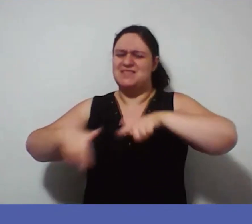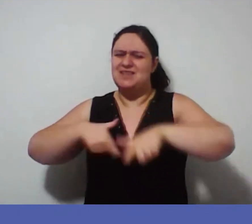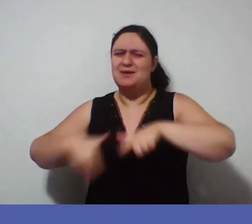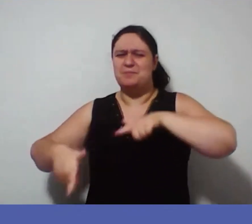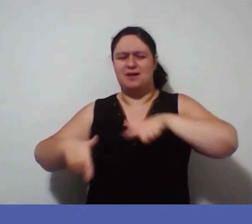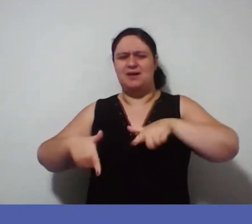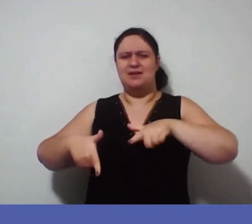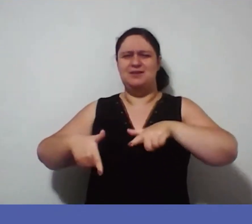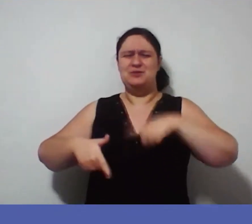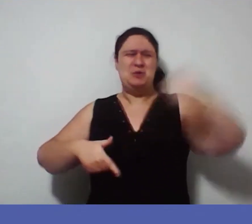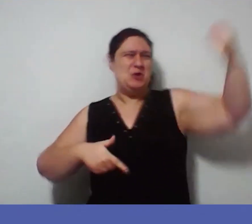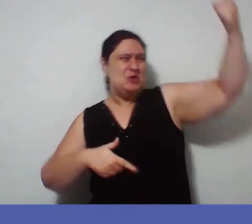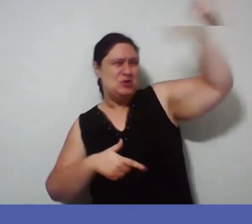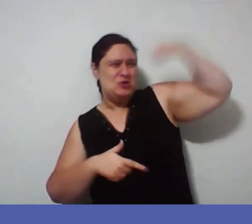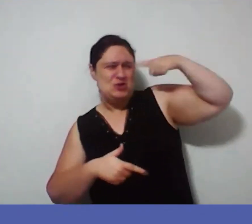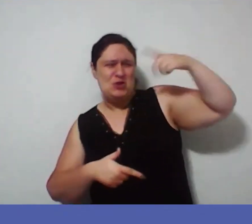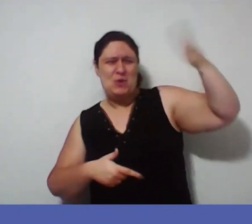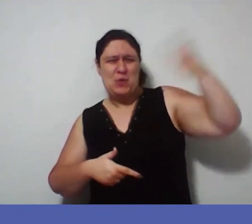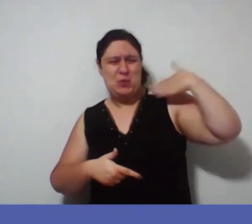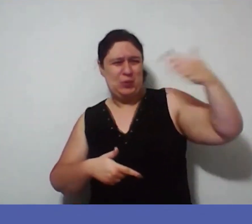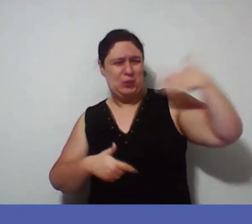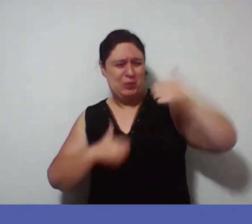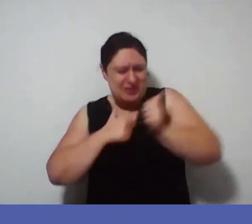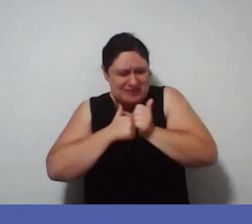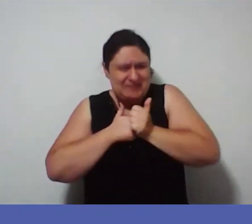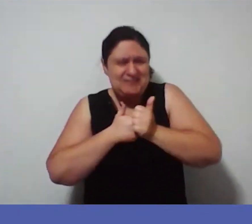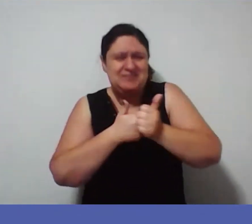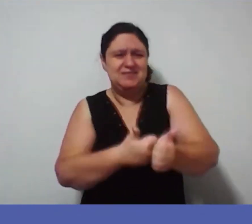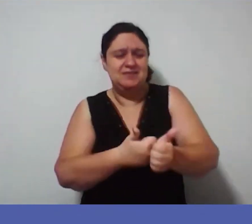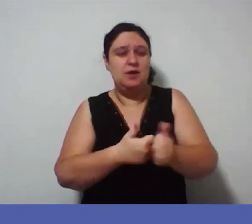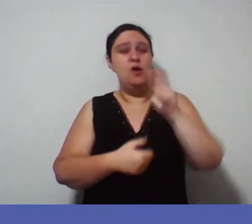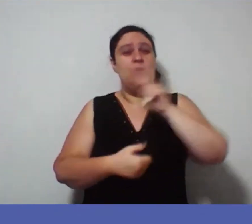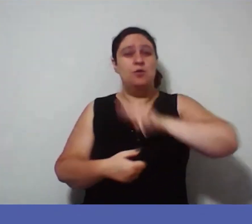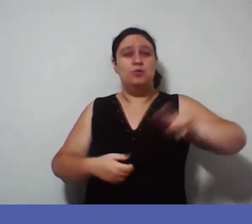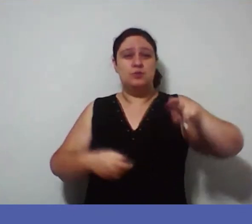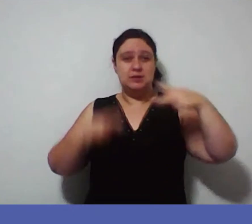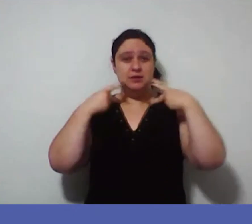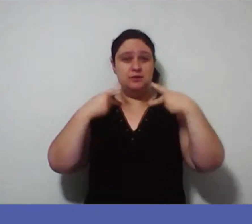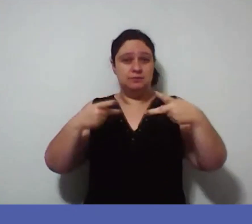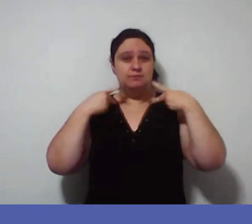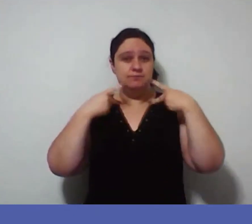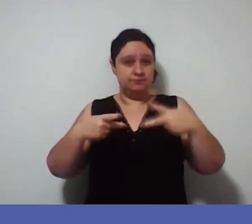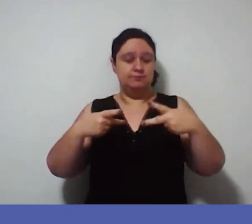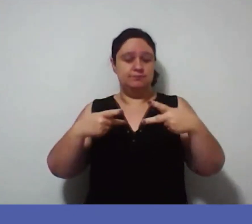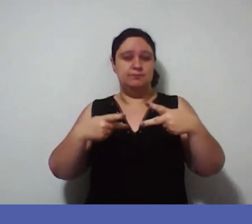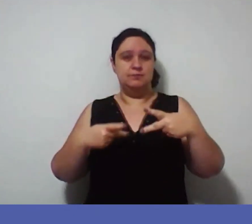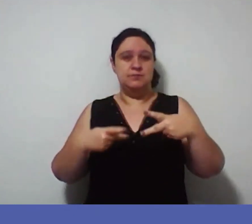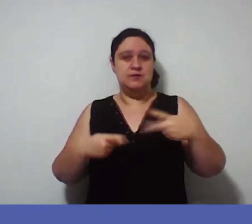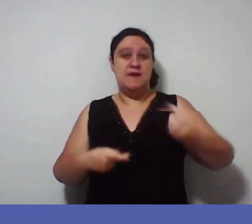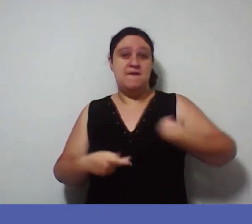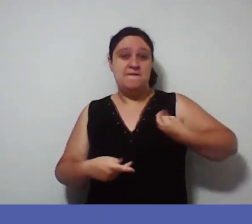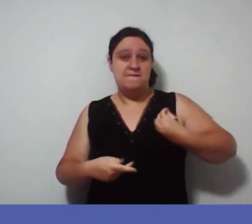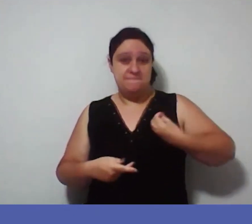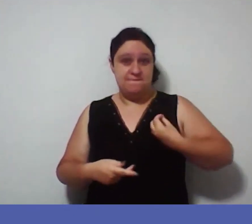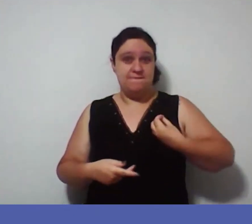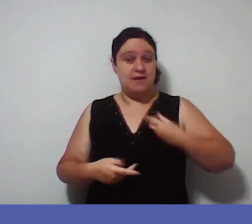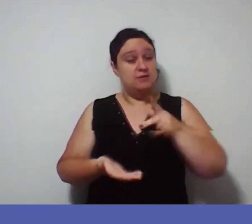sol. Estão ali usando a palavra profética, vivendo no Espírito, não é